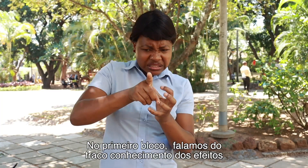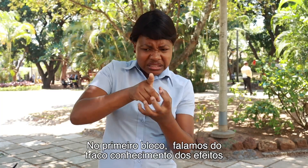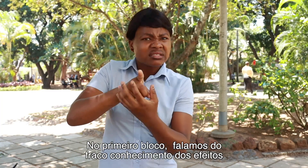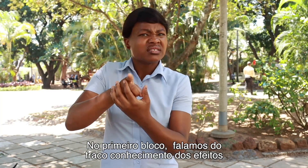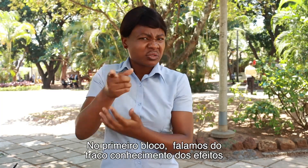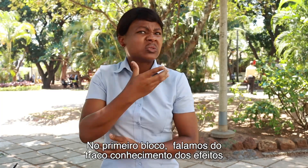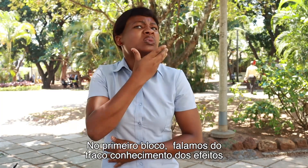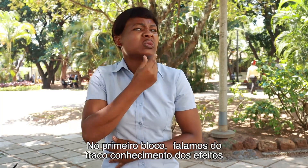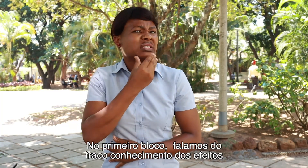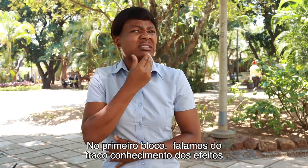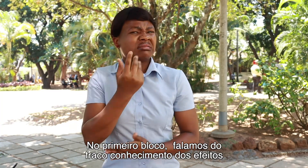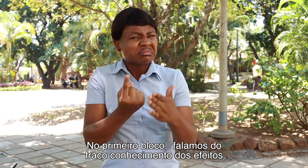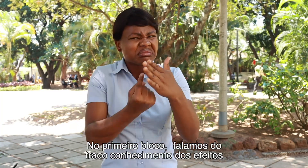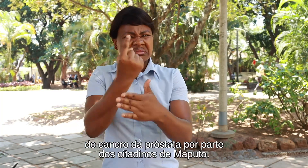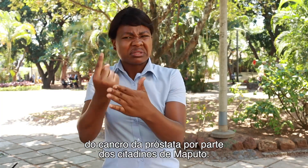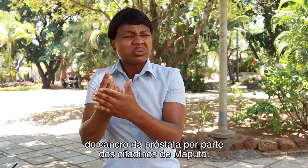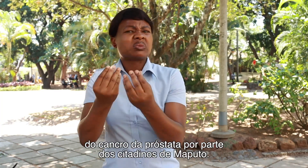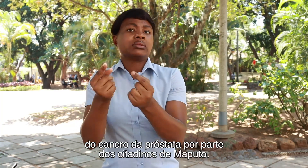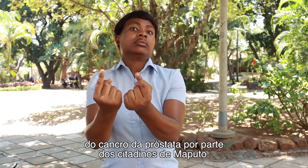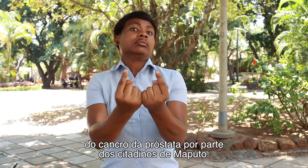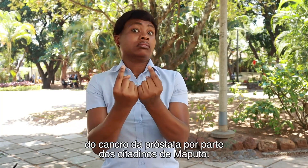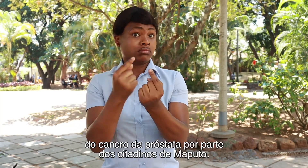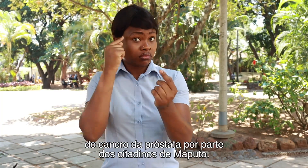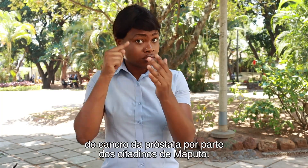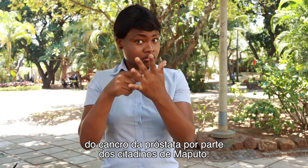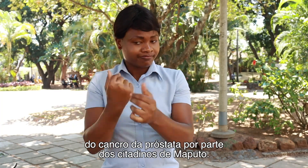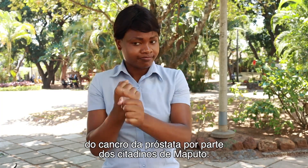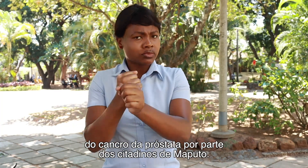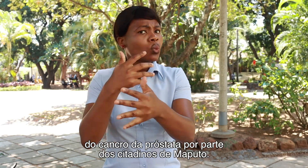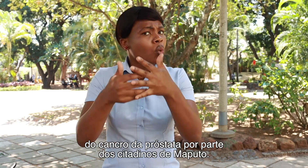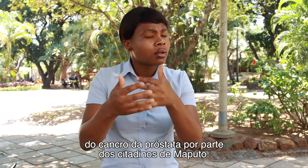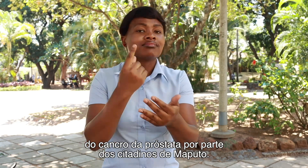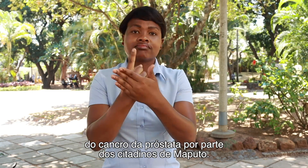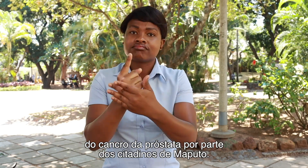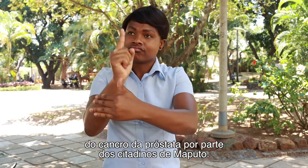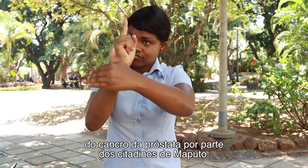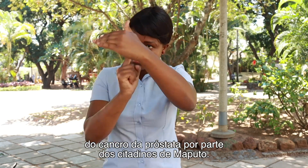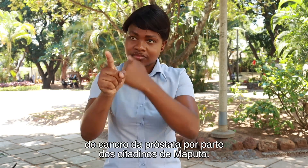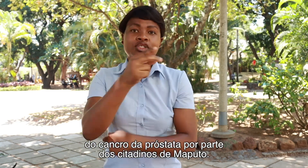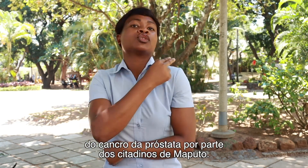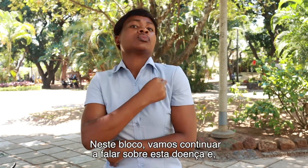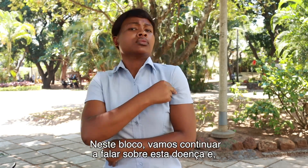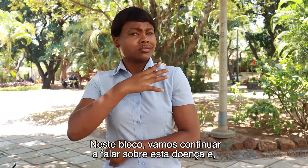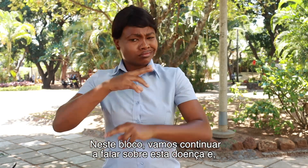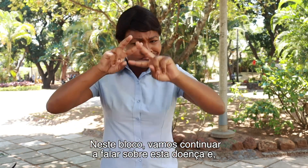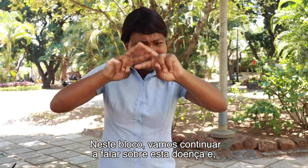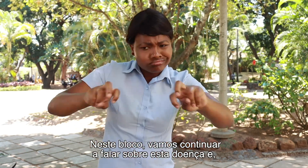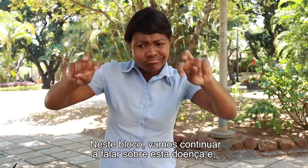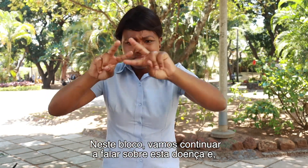fraco conhecimento dos efeitos do cancro da próstata por parte dos tatinos de Maputo. Neste bloco,